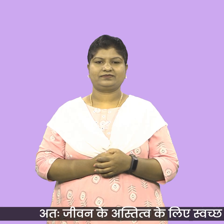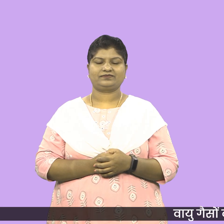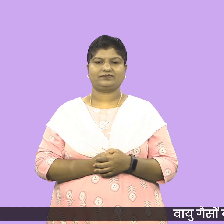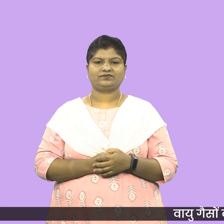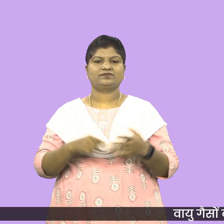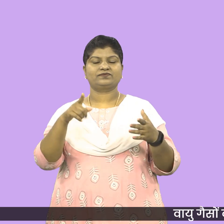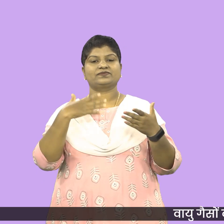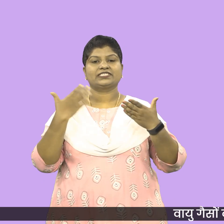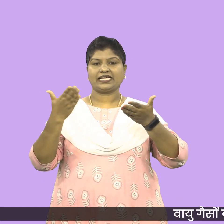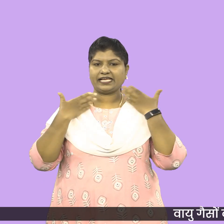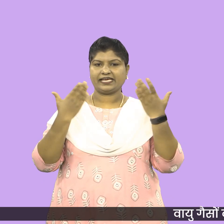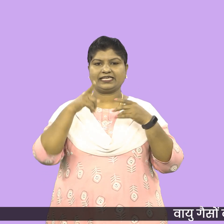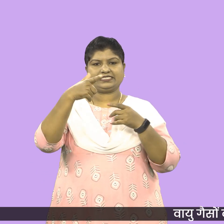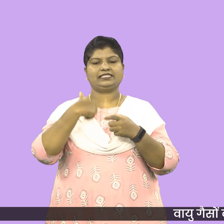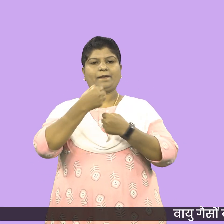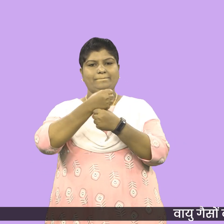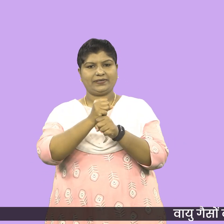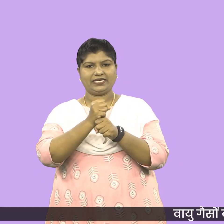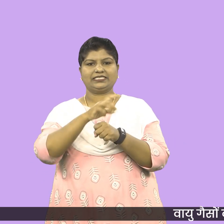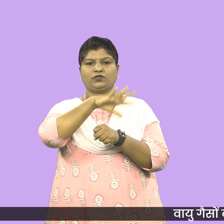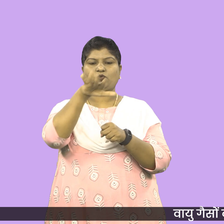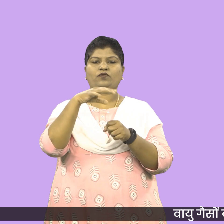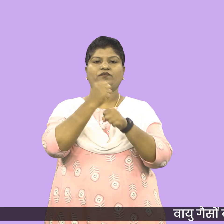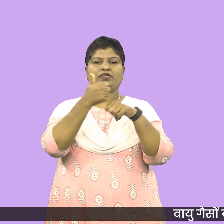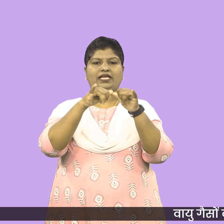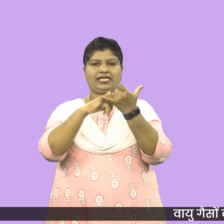है। वायु गैसों का मिश्रण है।